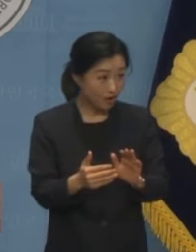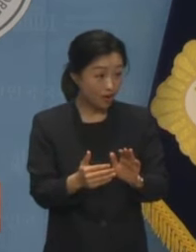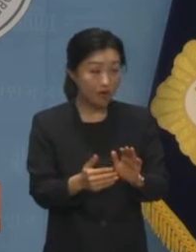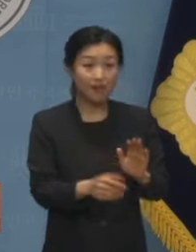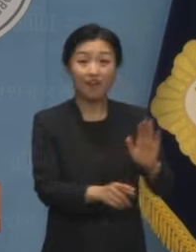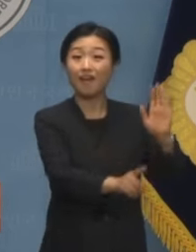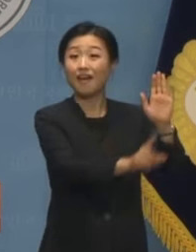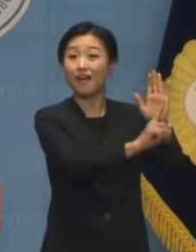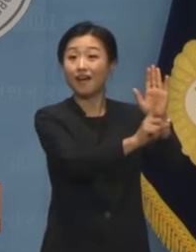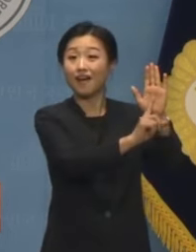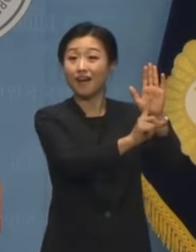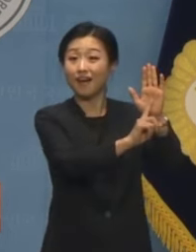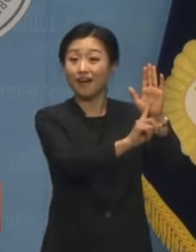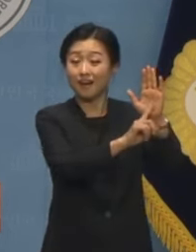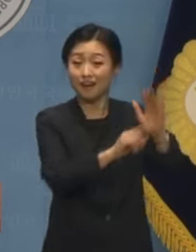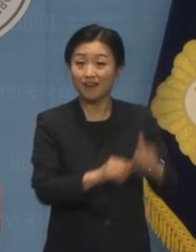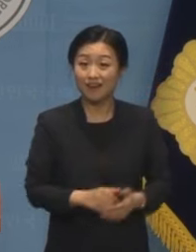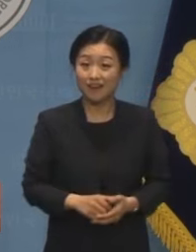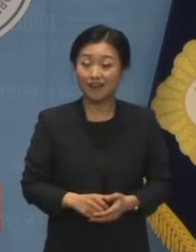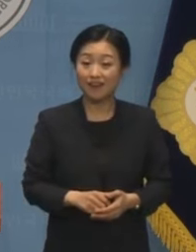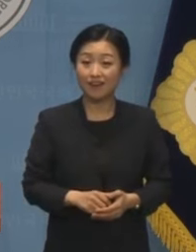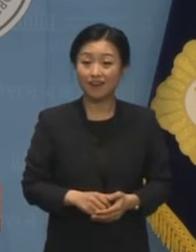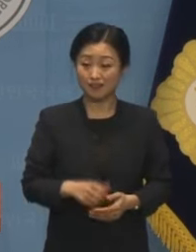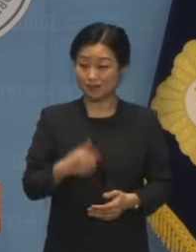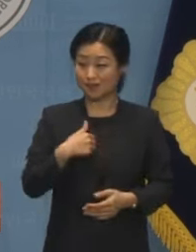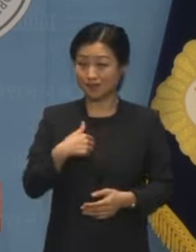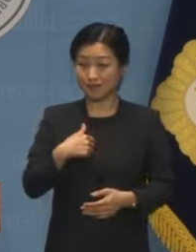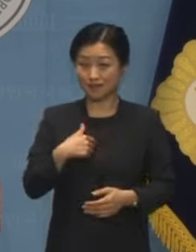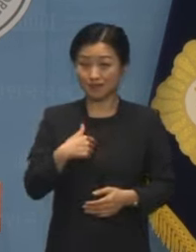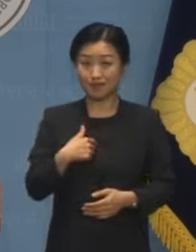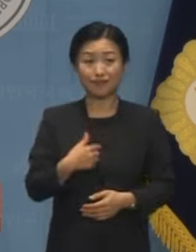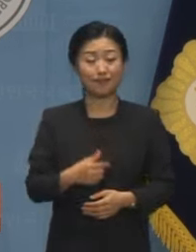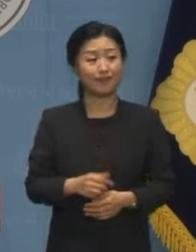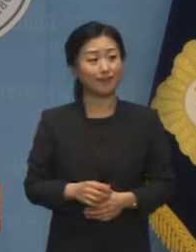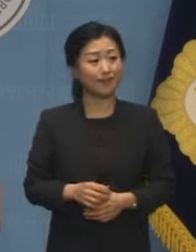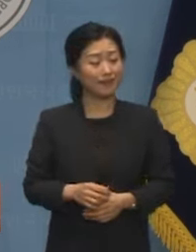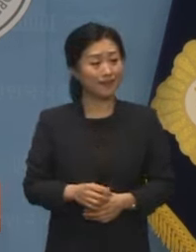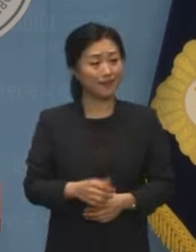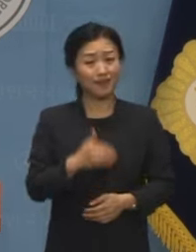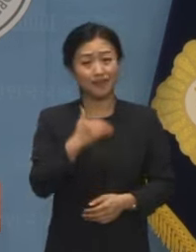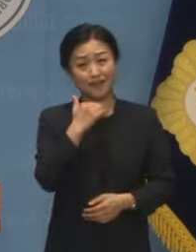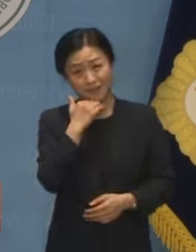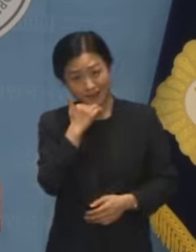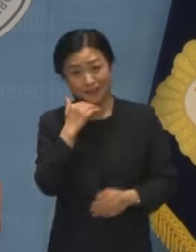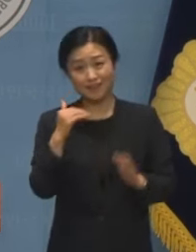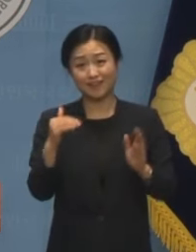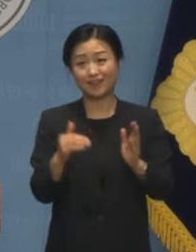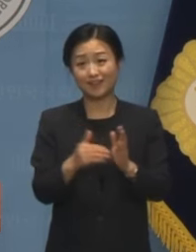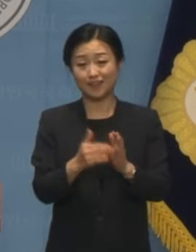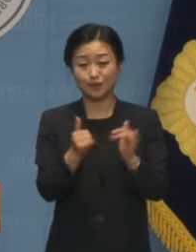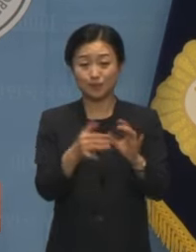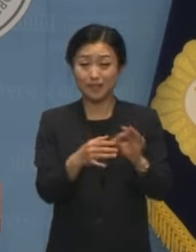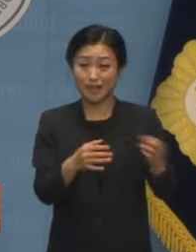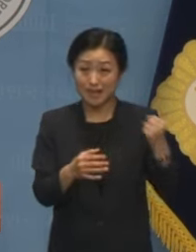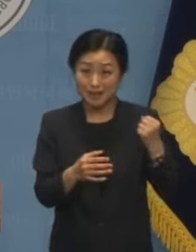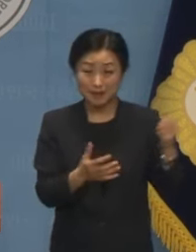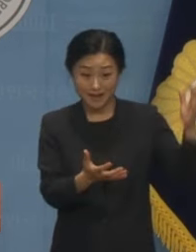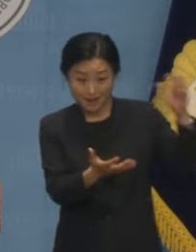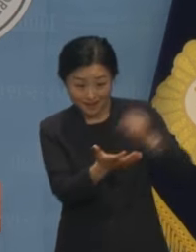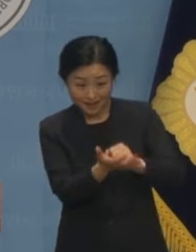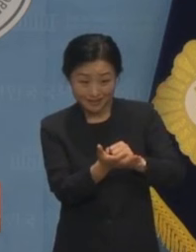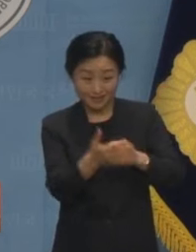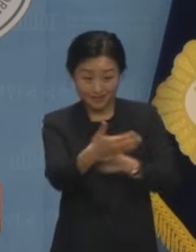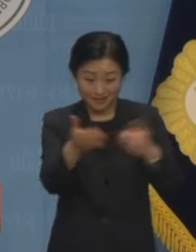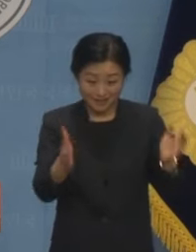언론 플레이를 하는 모양입니다. 조국혁신당은 충분히 기다렸습니다. 국민의힘이 무단점유하고